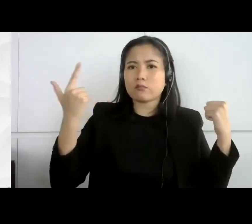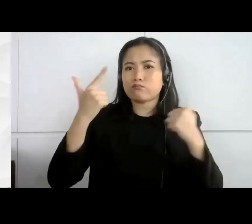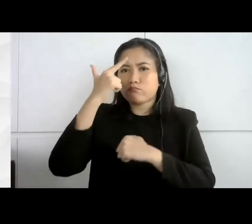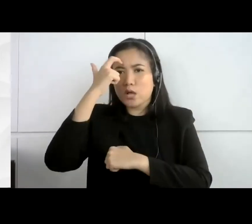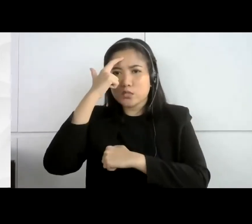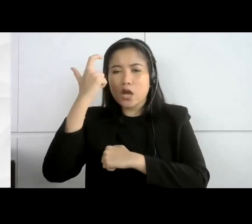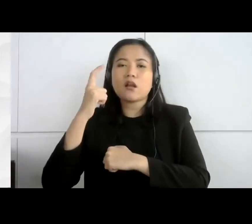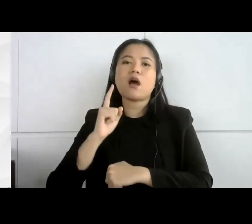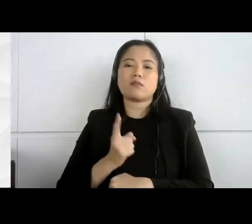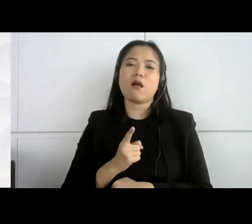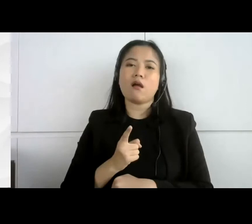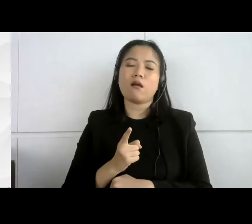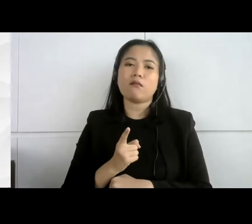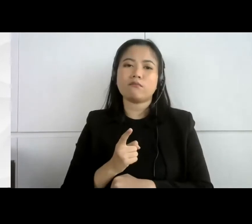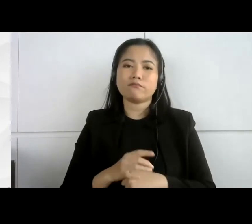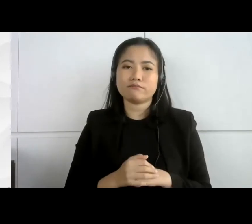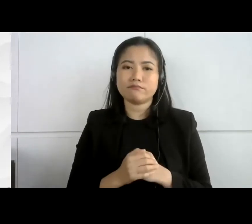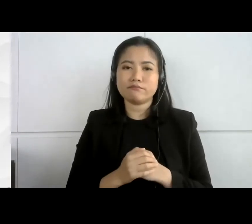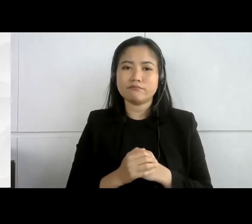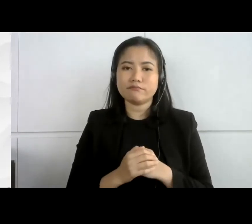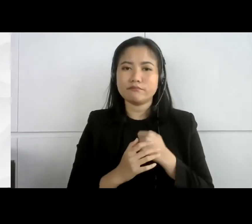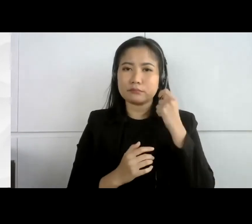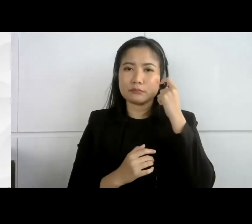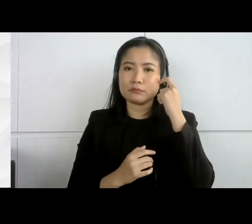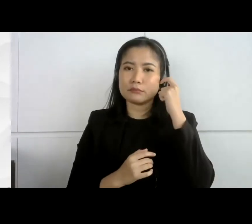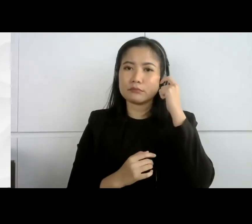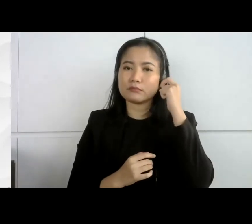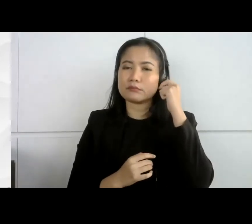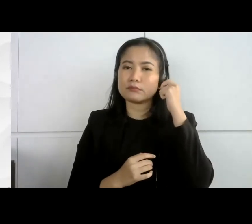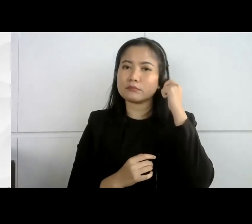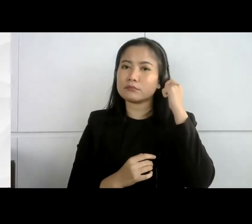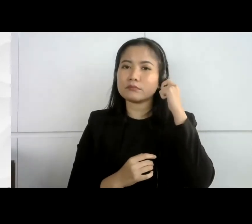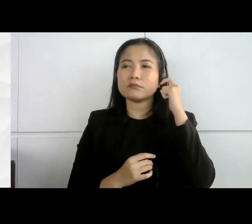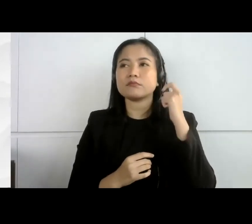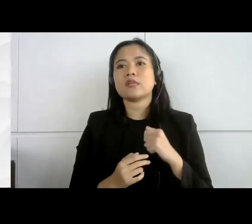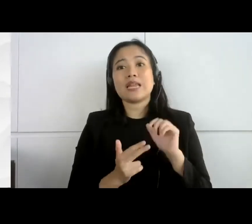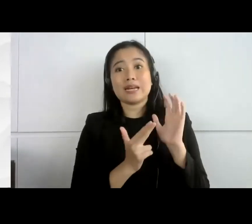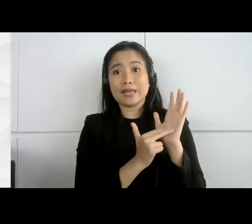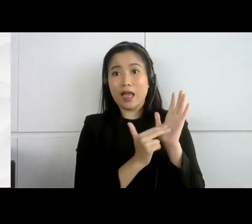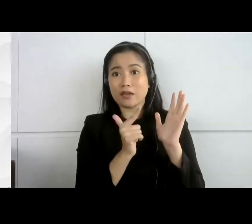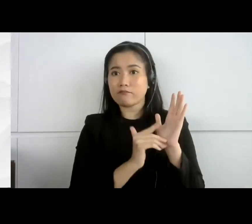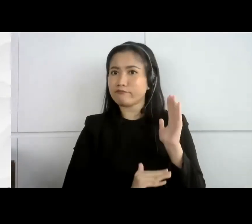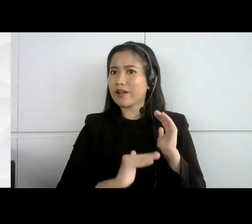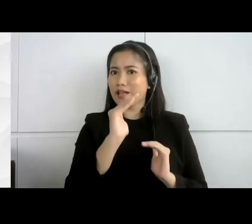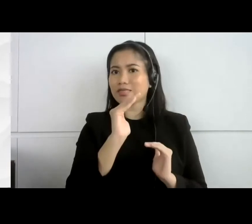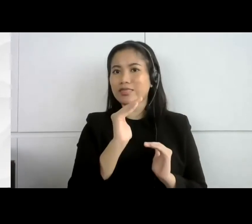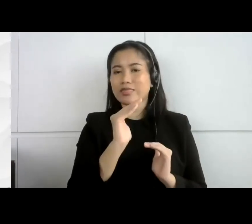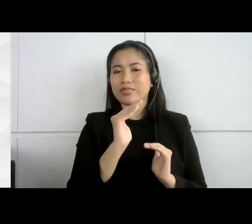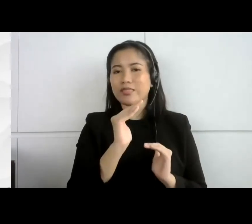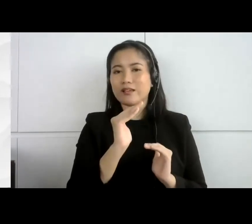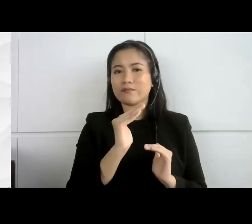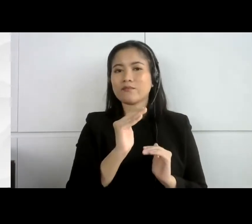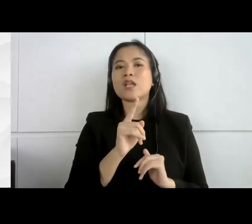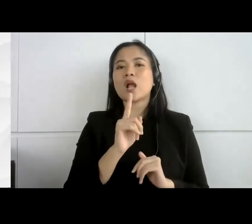pembelajaran pada kegiatan guru kunjung. Dan tentunya dengan nilai yang meningkat juga